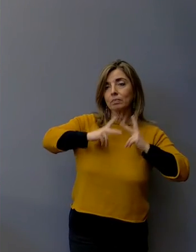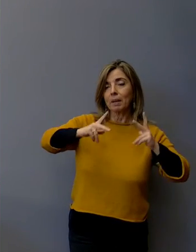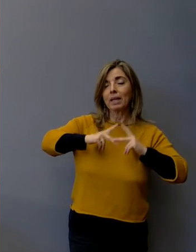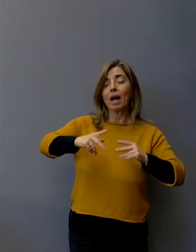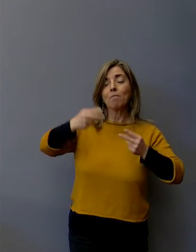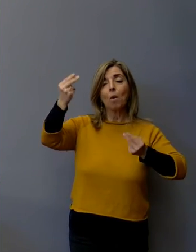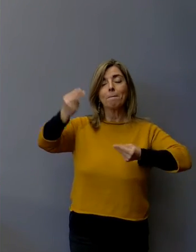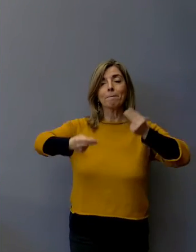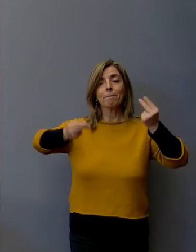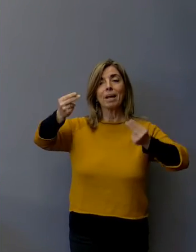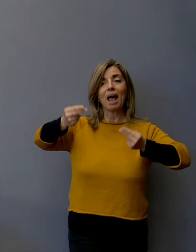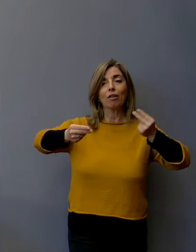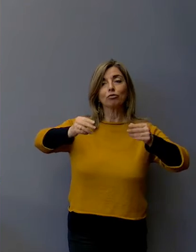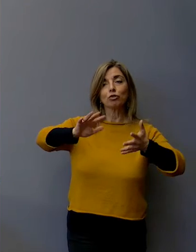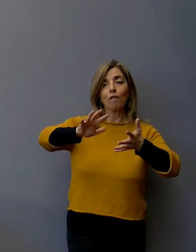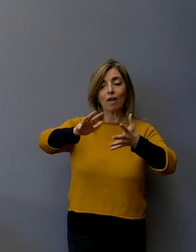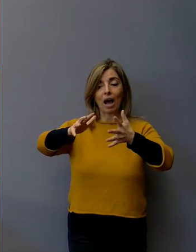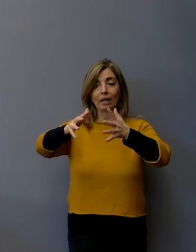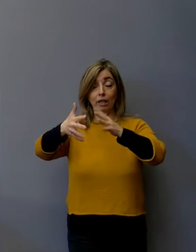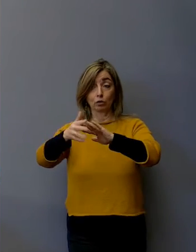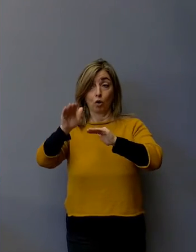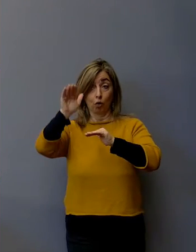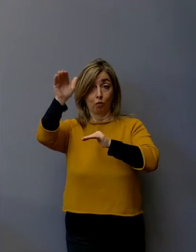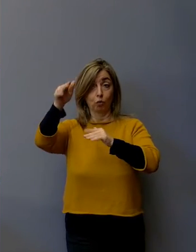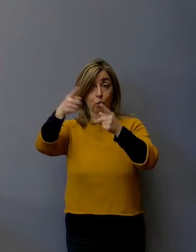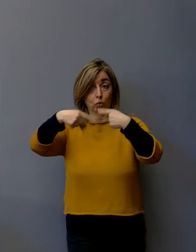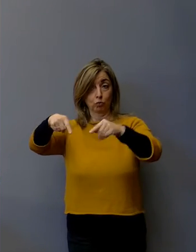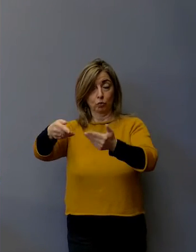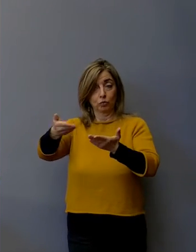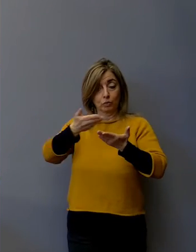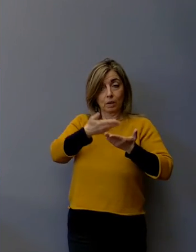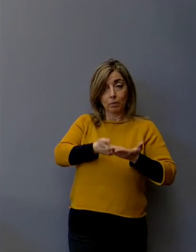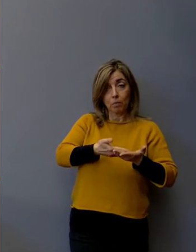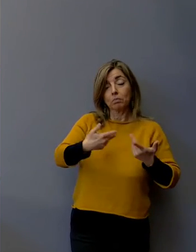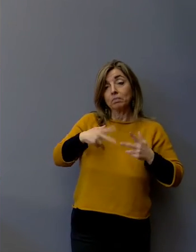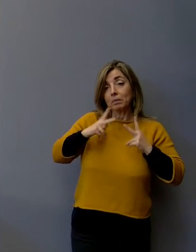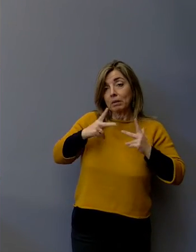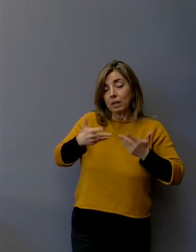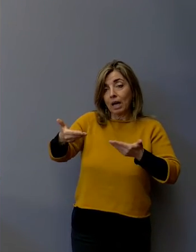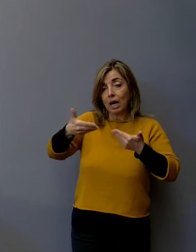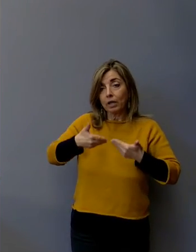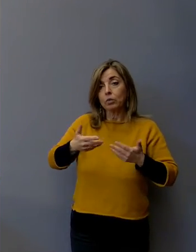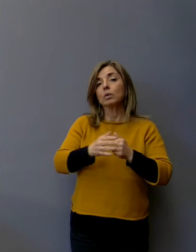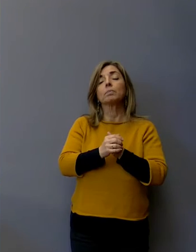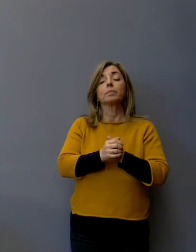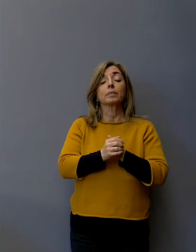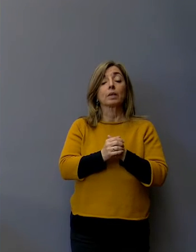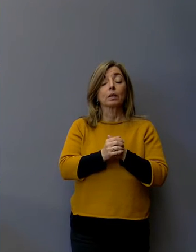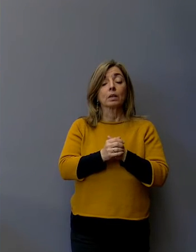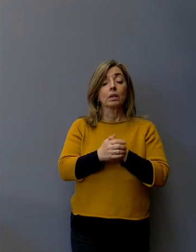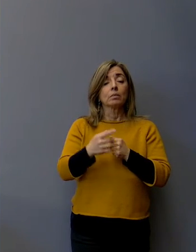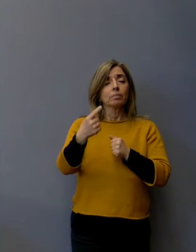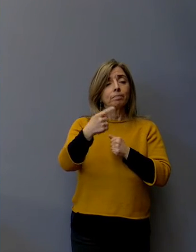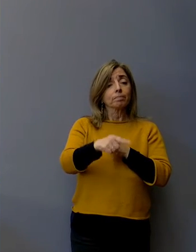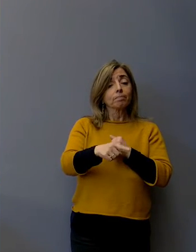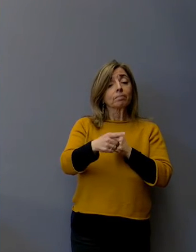ci prepara nel prossimo futuro pensiamo ai 2,8 milioni in meno sul plafon delle politiche sociali che incidono in